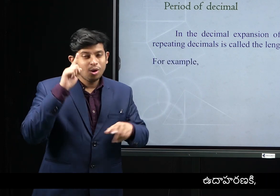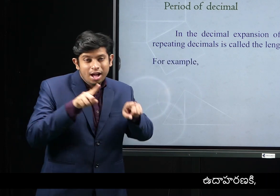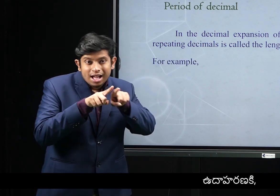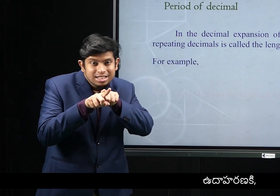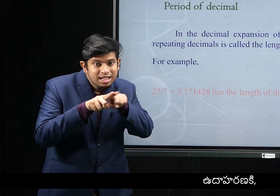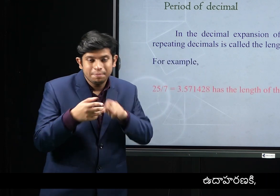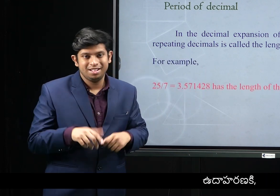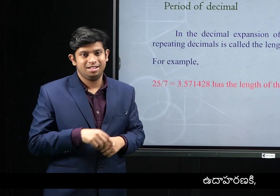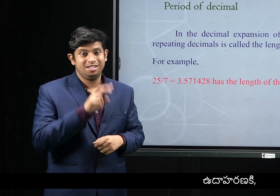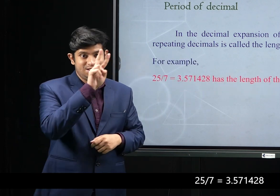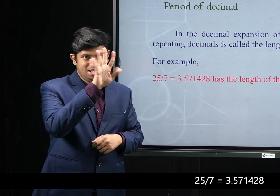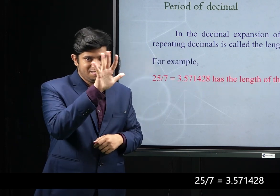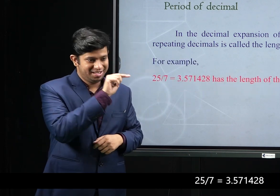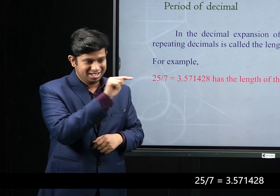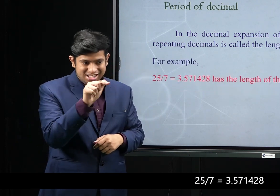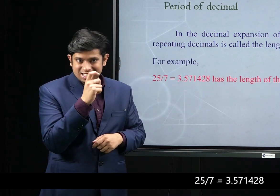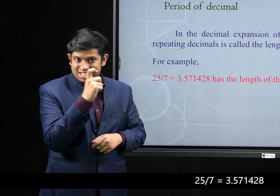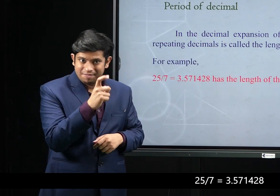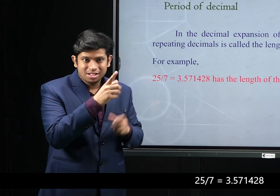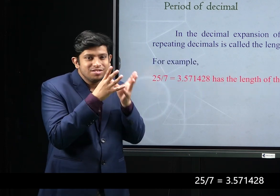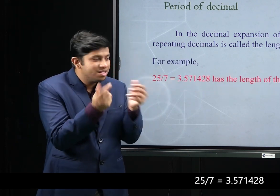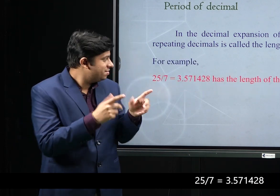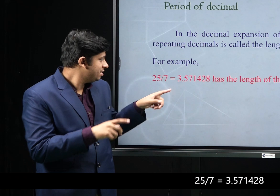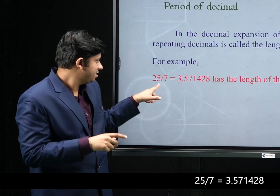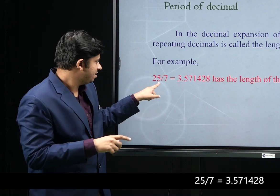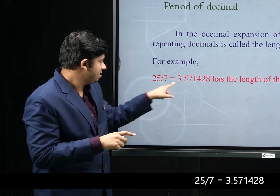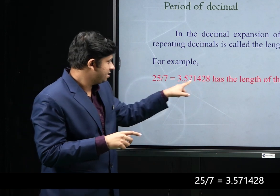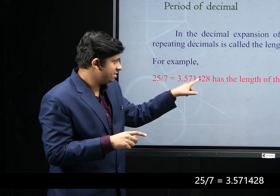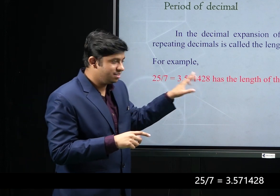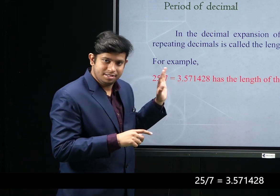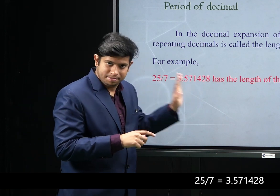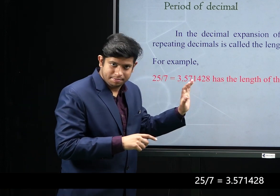ఉదాహరణకి 4 టర్మినేటింగ్ డెసిమల్స్ను హేతుబద్ధ సంఖ్యలుగా మార్చటం.